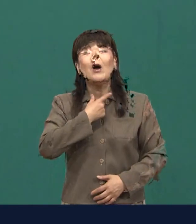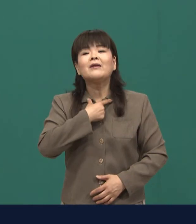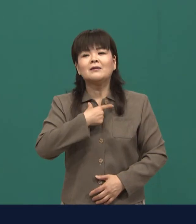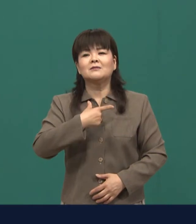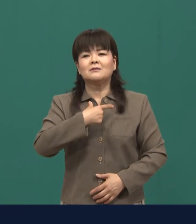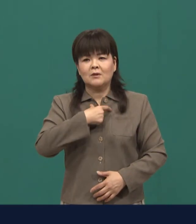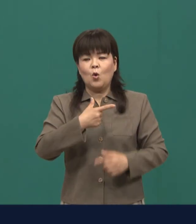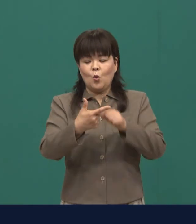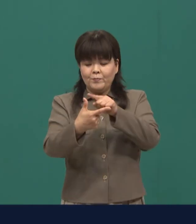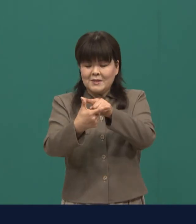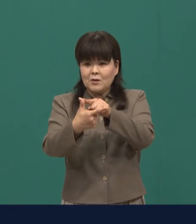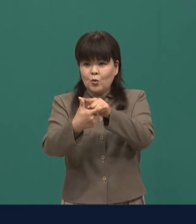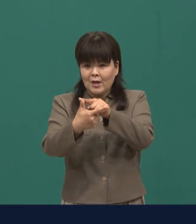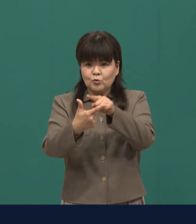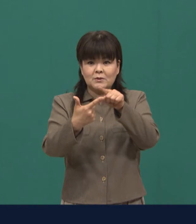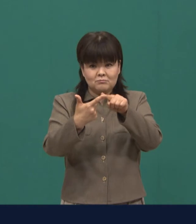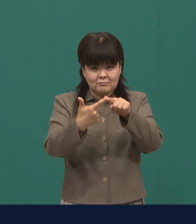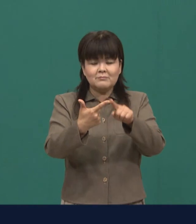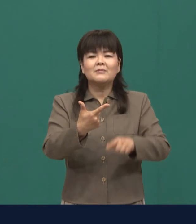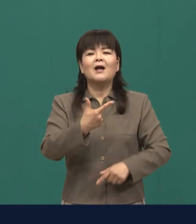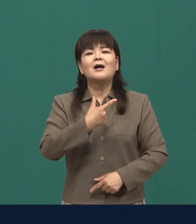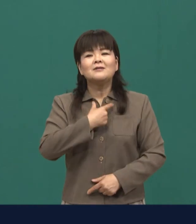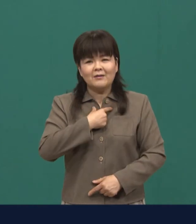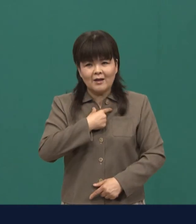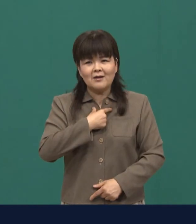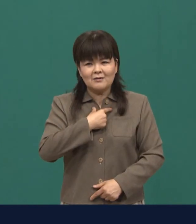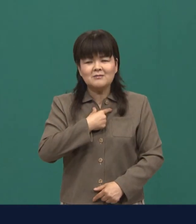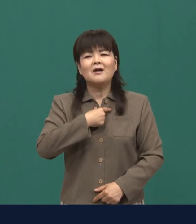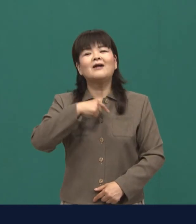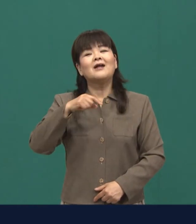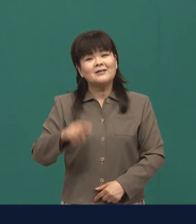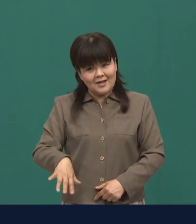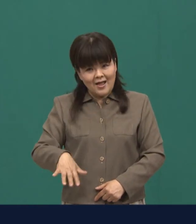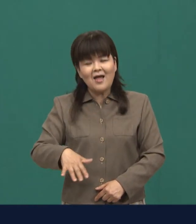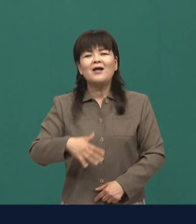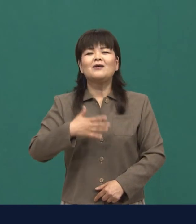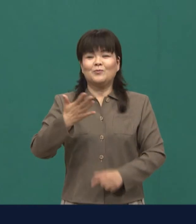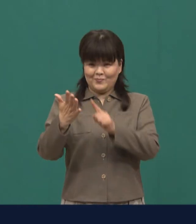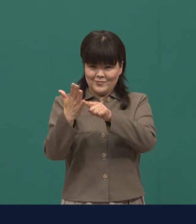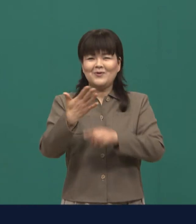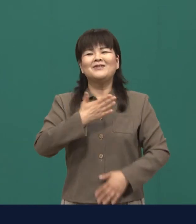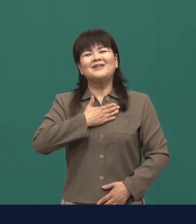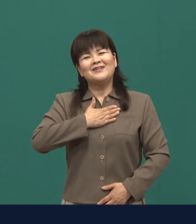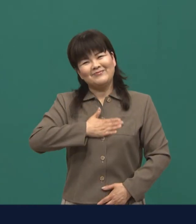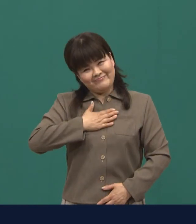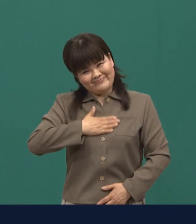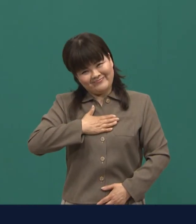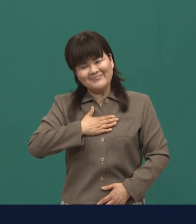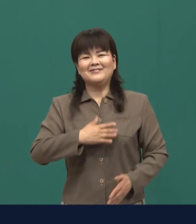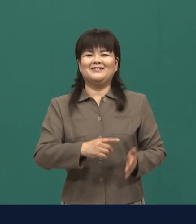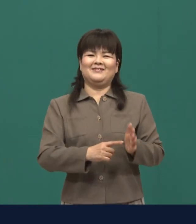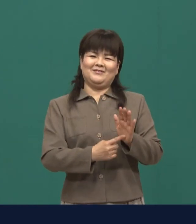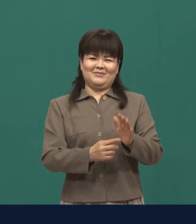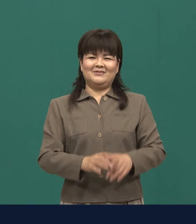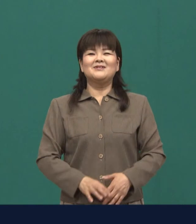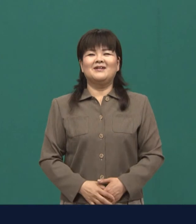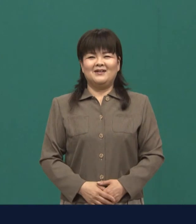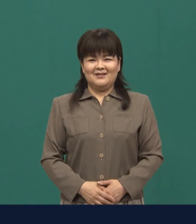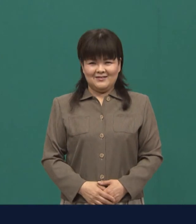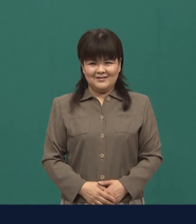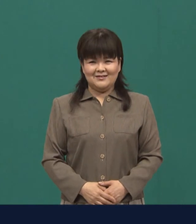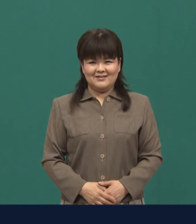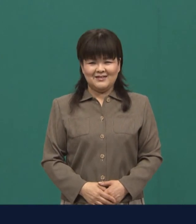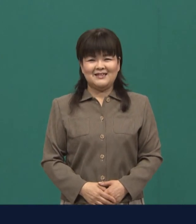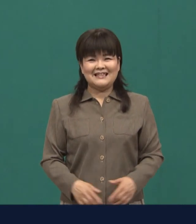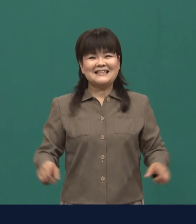表現は首の下に当てた右手親指と人差し指を開きながら離し、右手のひらを